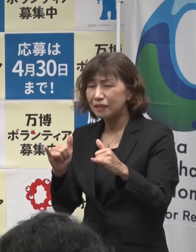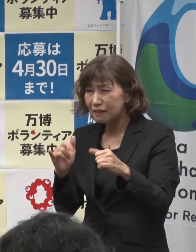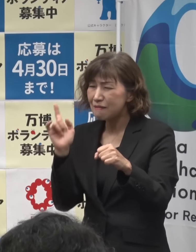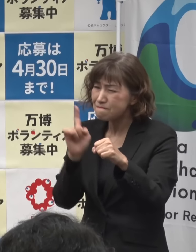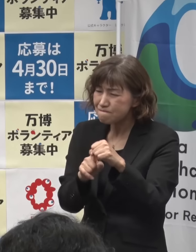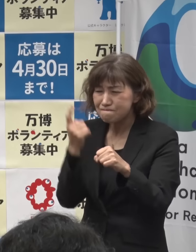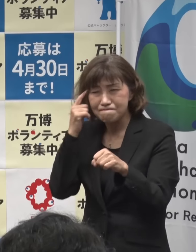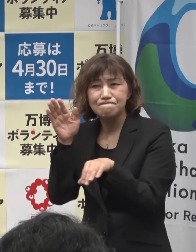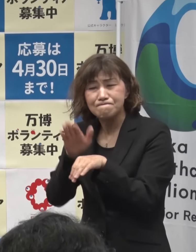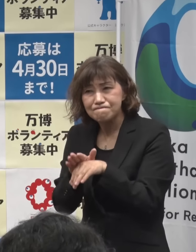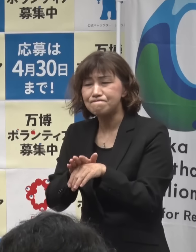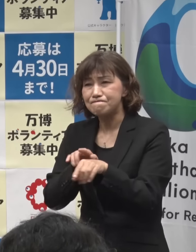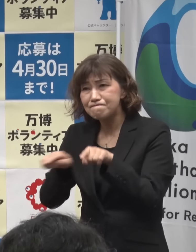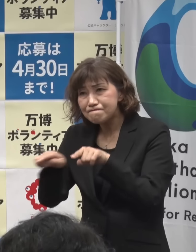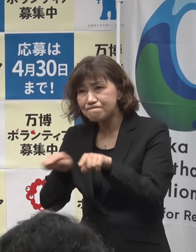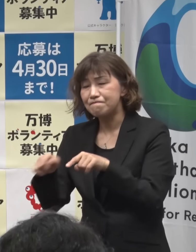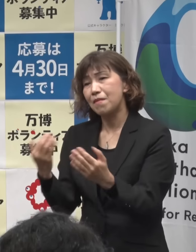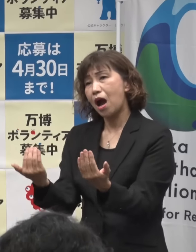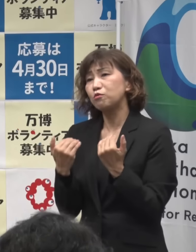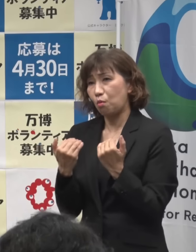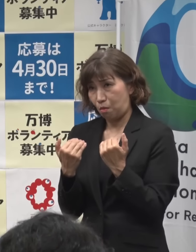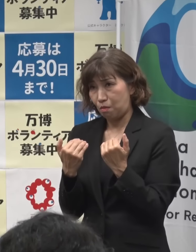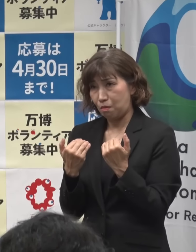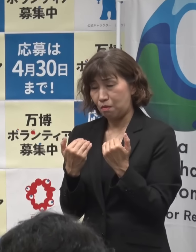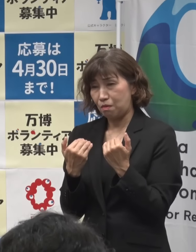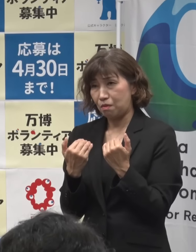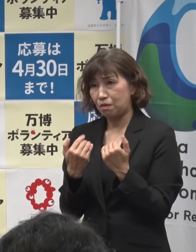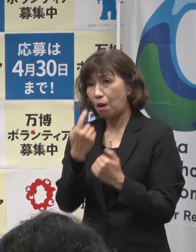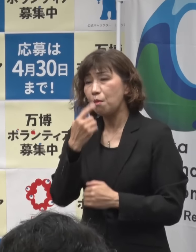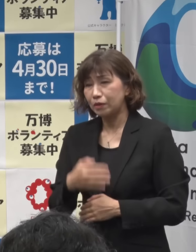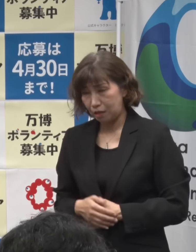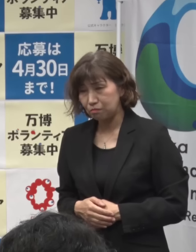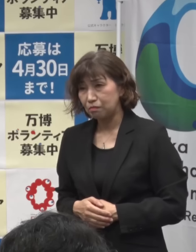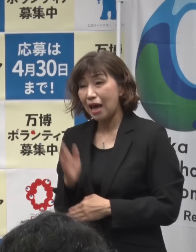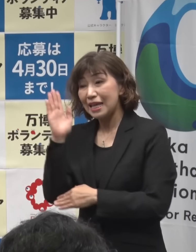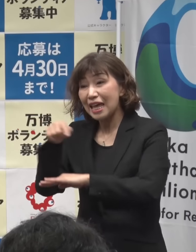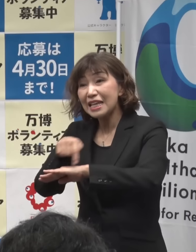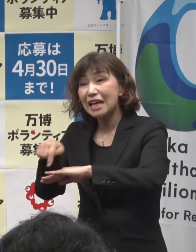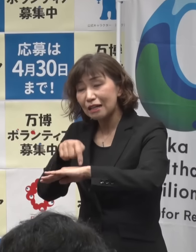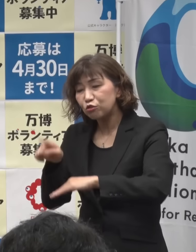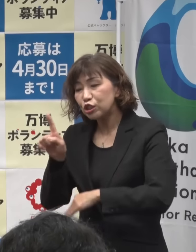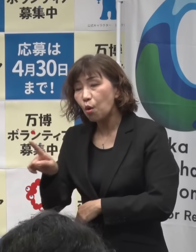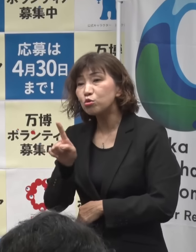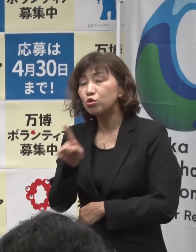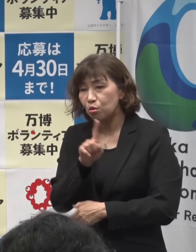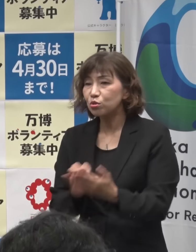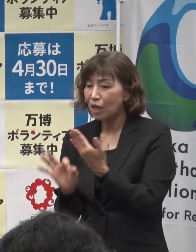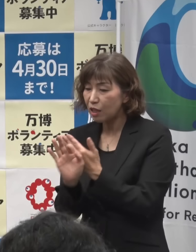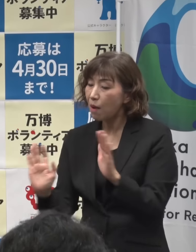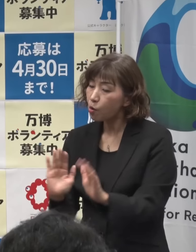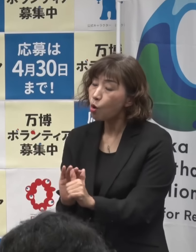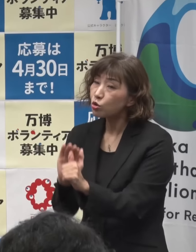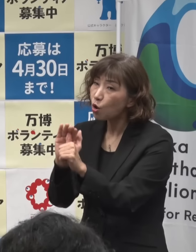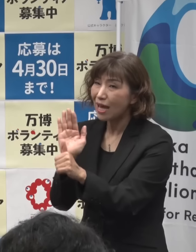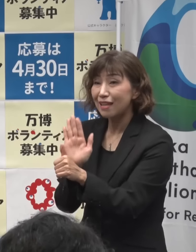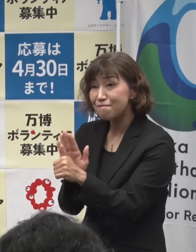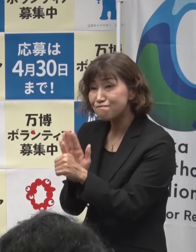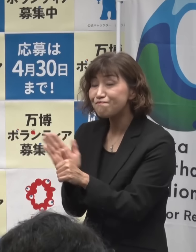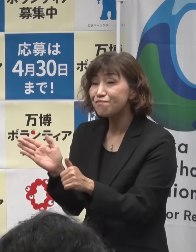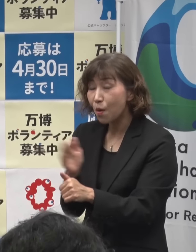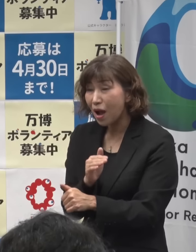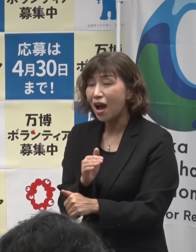だろうというふうに思っています。一個一個の施策というのはもちろん子育て施策であったり支